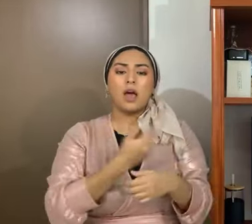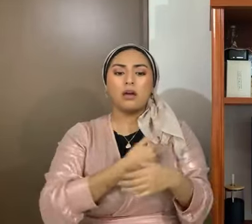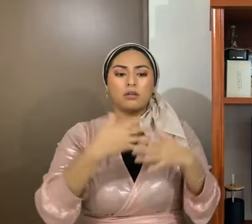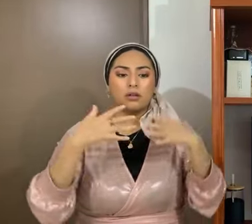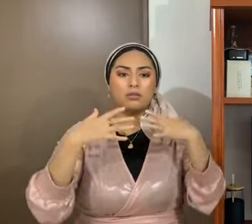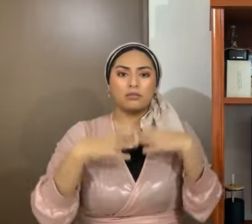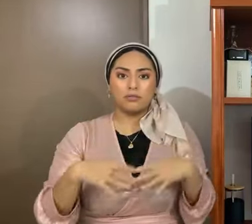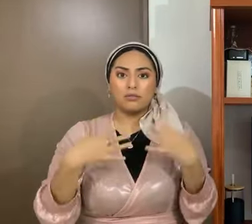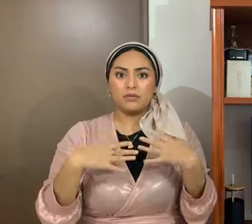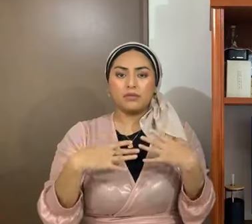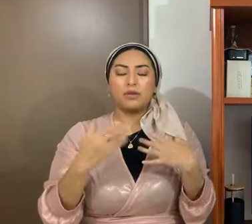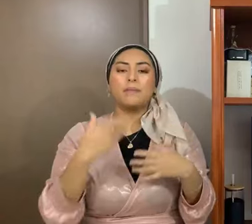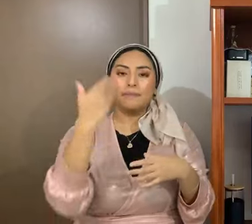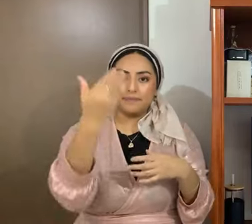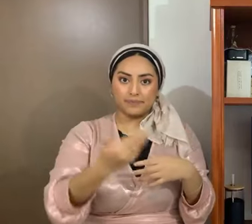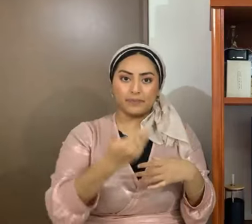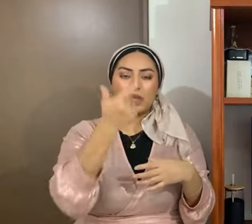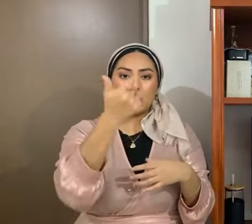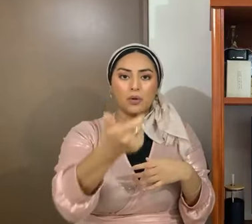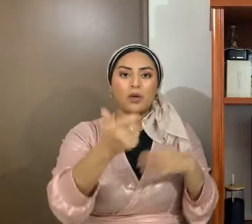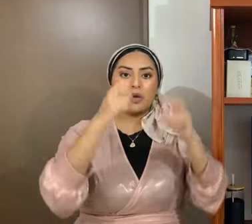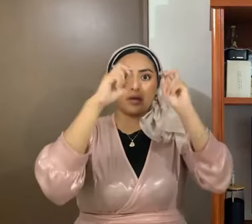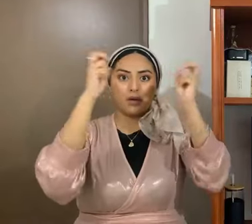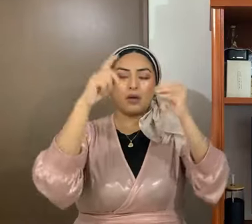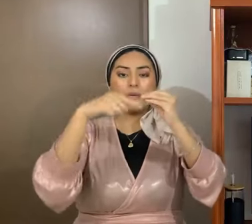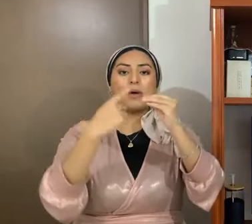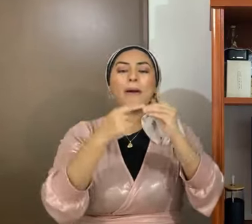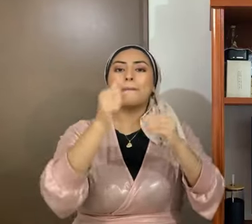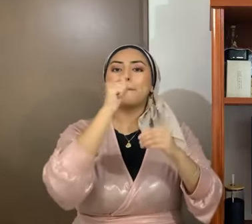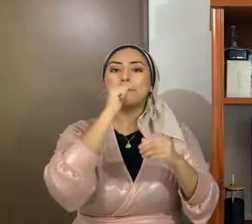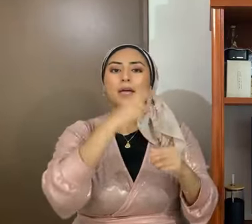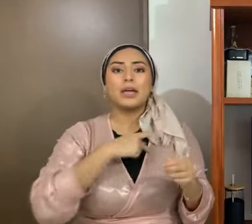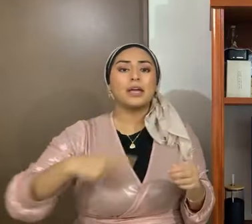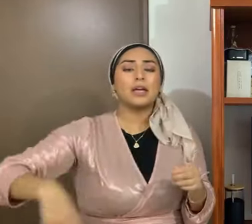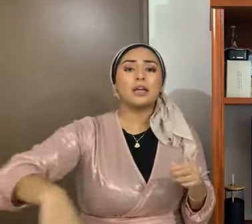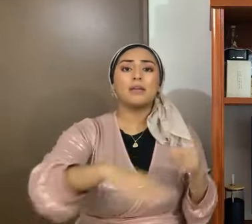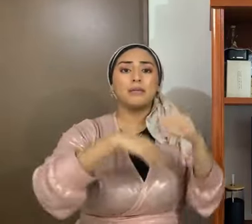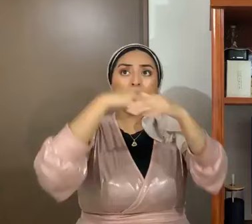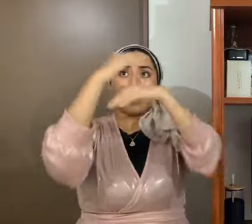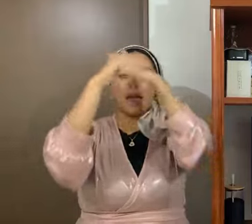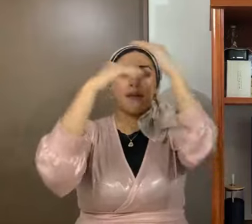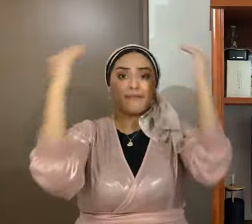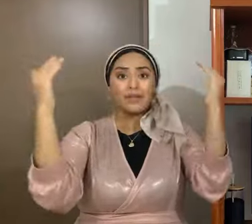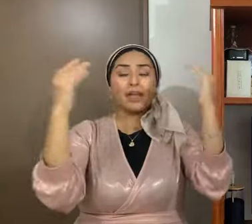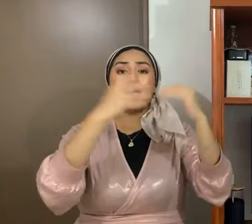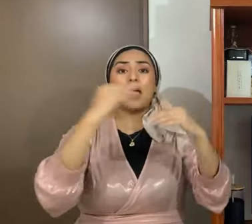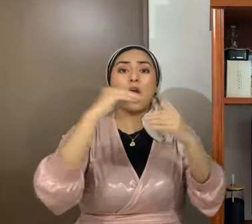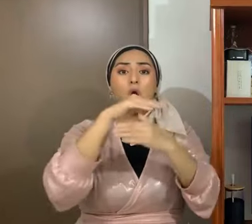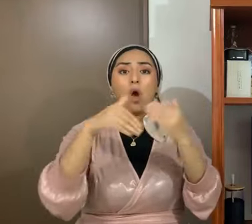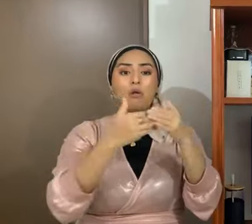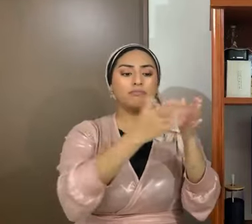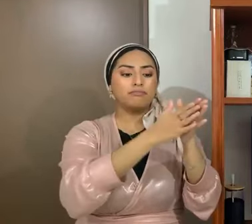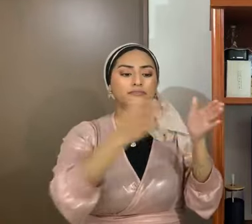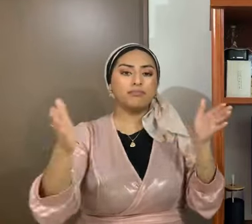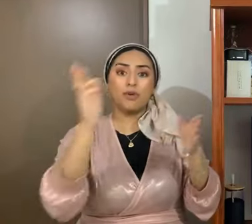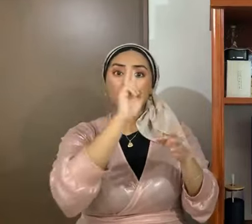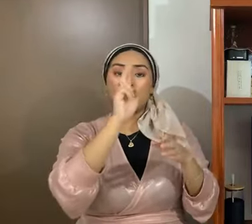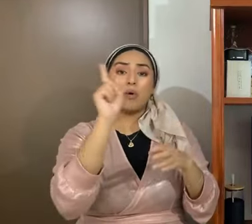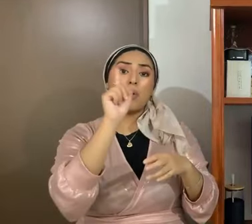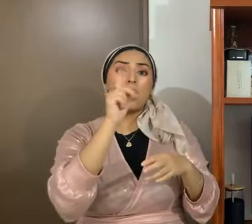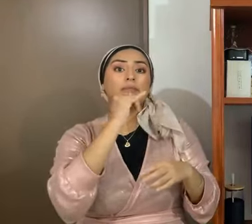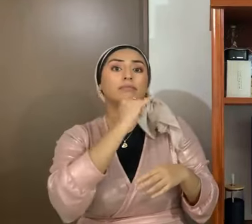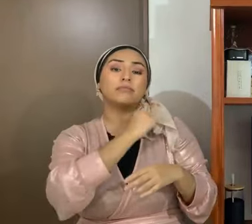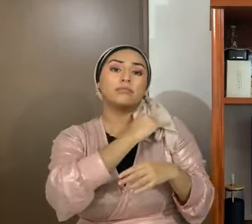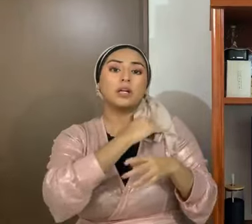vestimenta? Les invito a que repasen los temas de misterios del reino de los cielos y todas las series de Apocalipsis donde nuestro